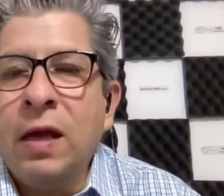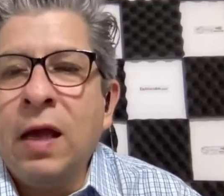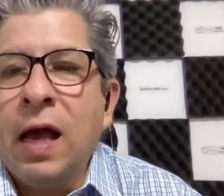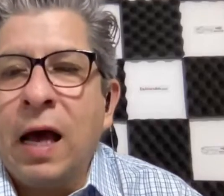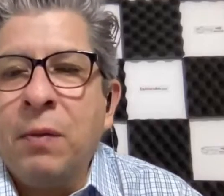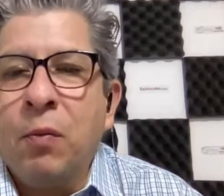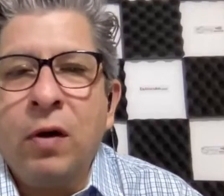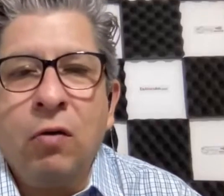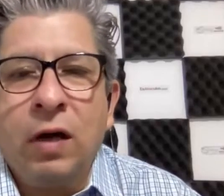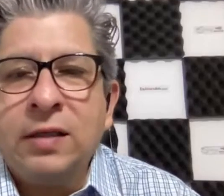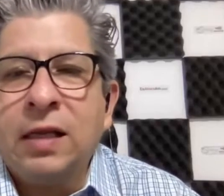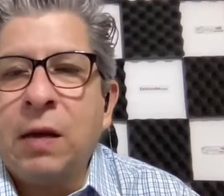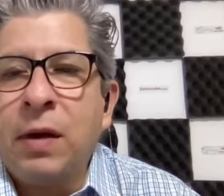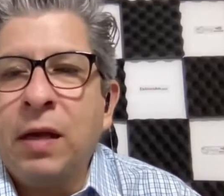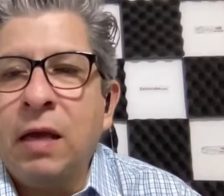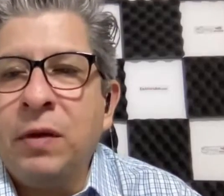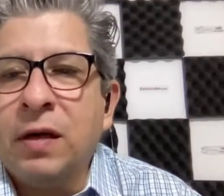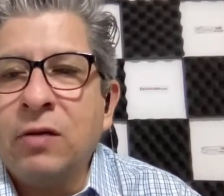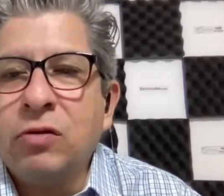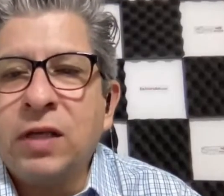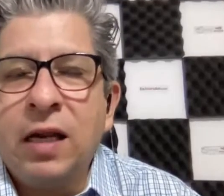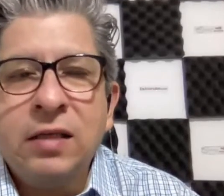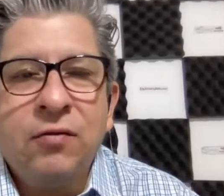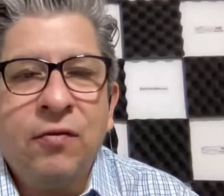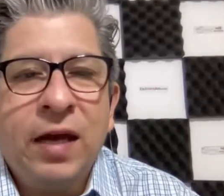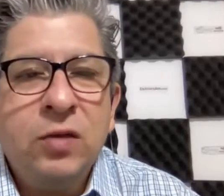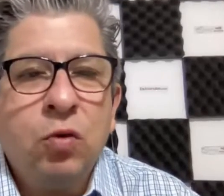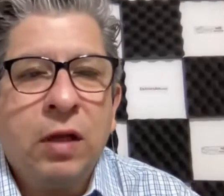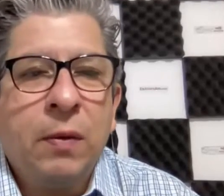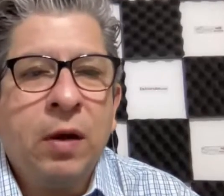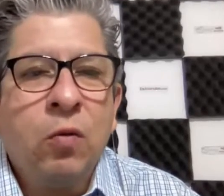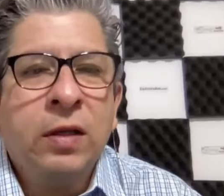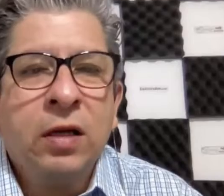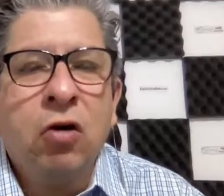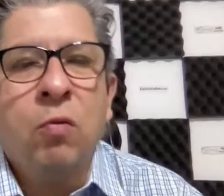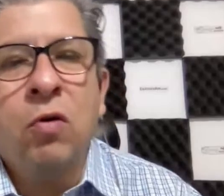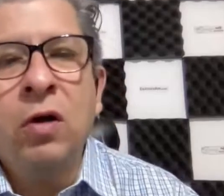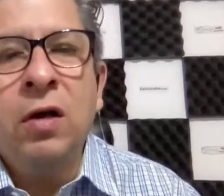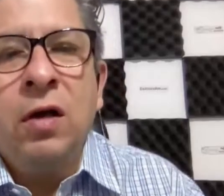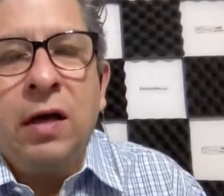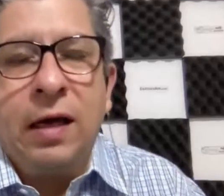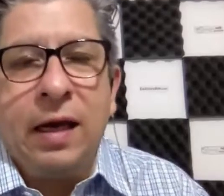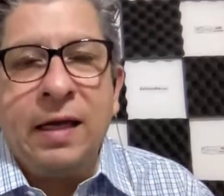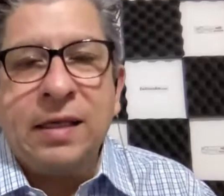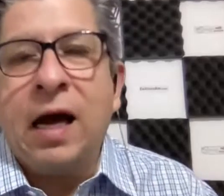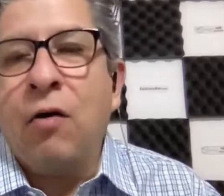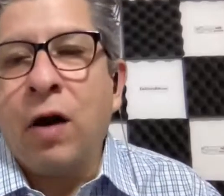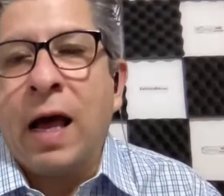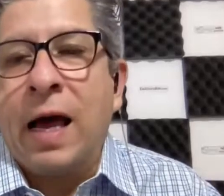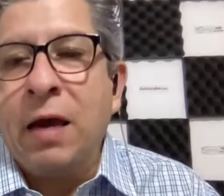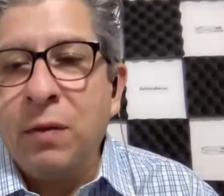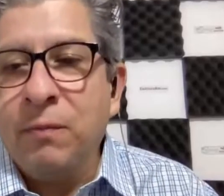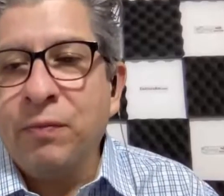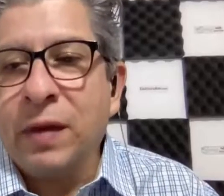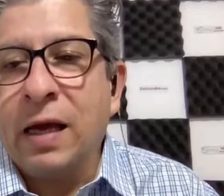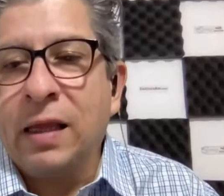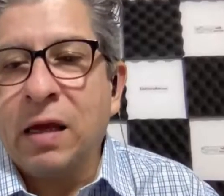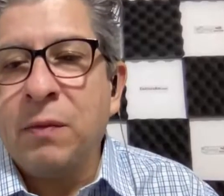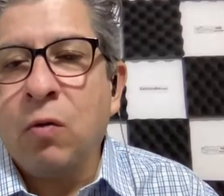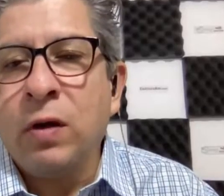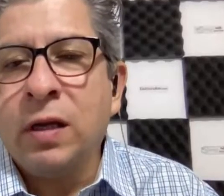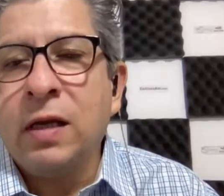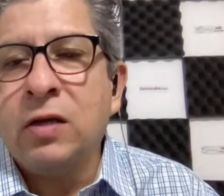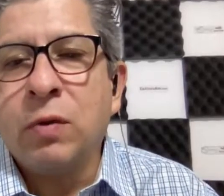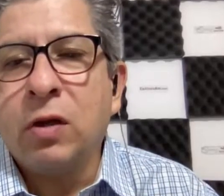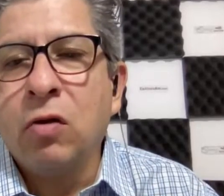https://esahoraam.com. Ahí me pueden localizar. También en mis redes sociales, en Facebook, también me encuentran como Es Ahora AM. Aquí